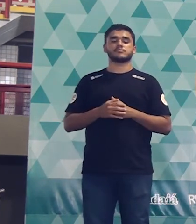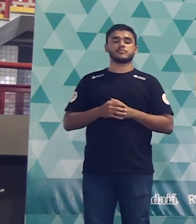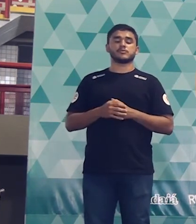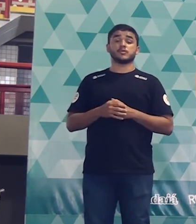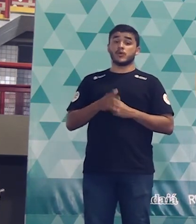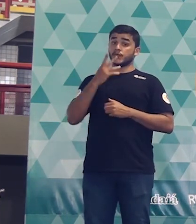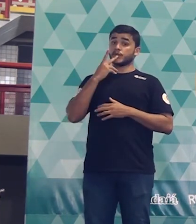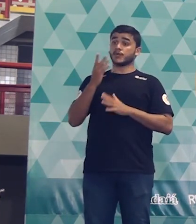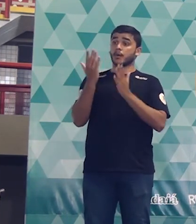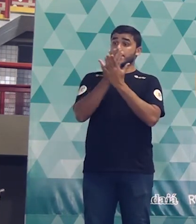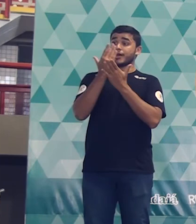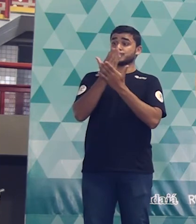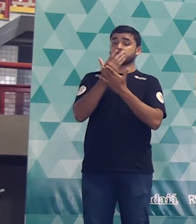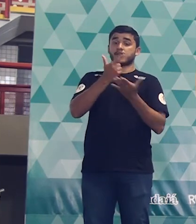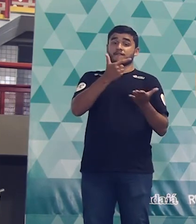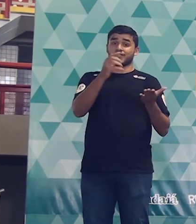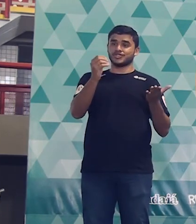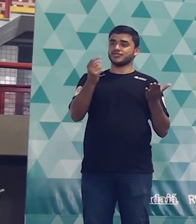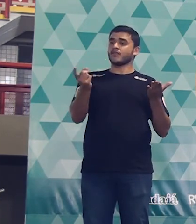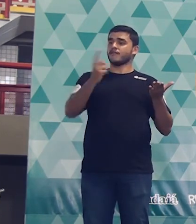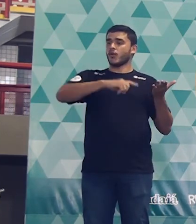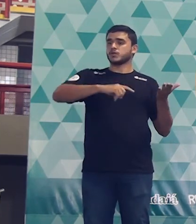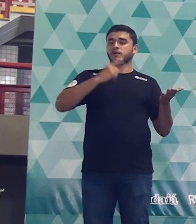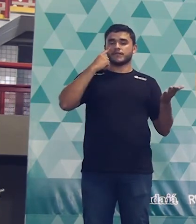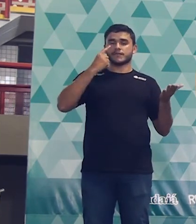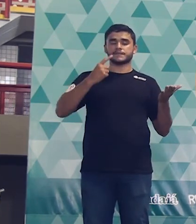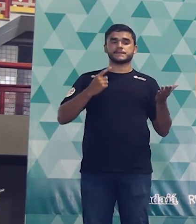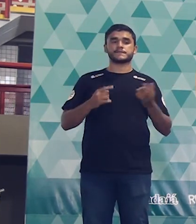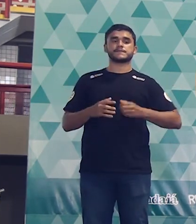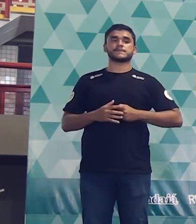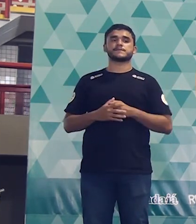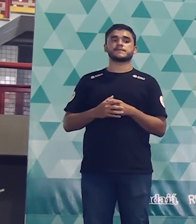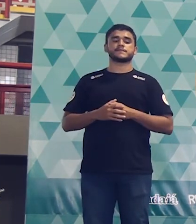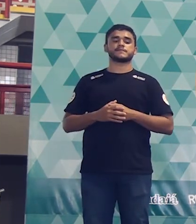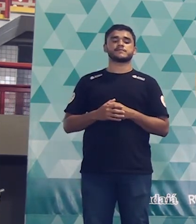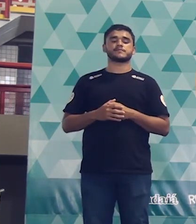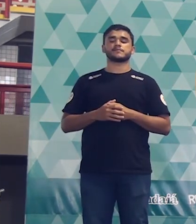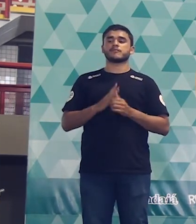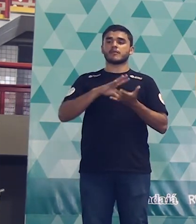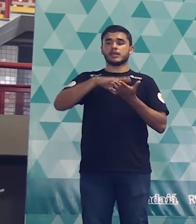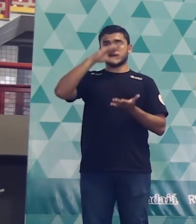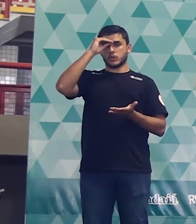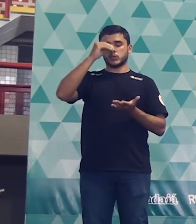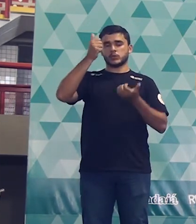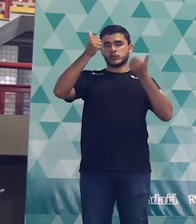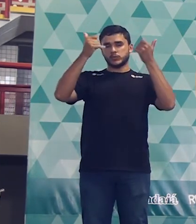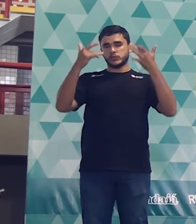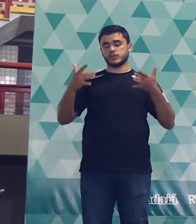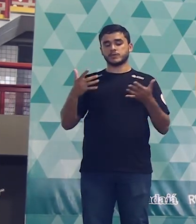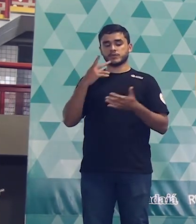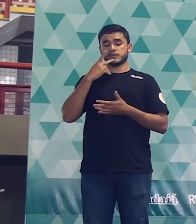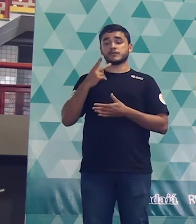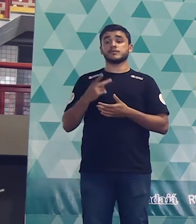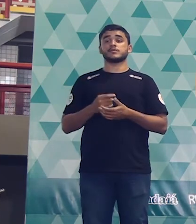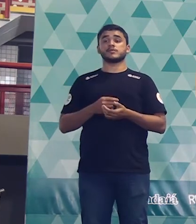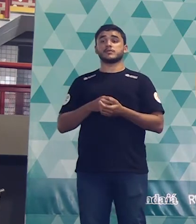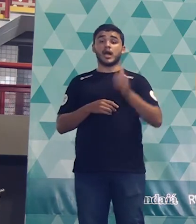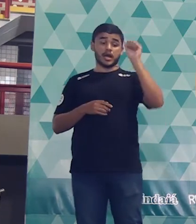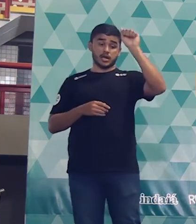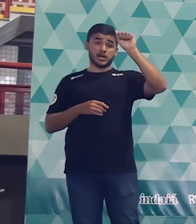voltando para a página 20, tá? Que a teoria está no começo, você tem a letra A. B agora, B de bola,